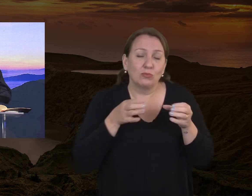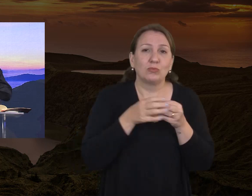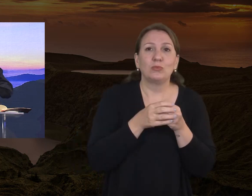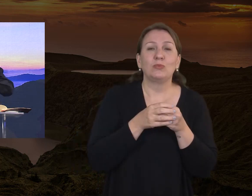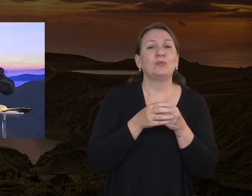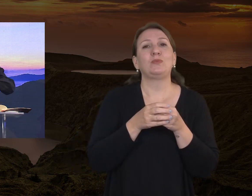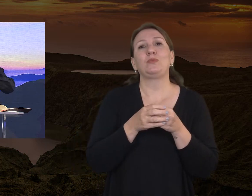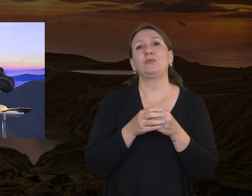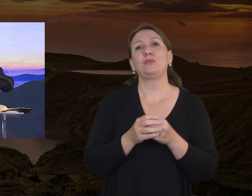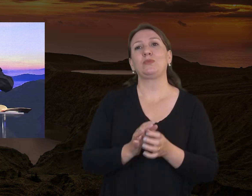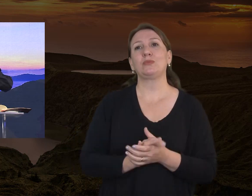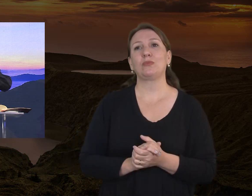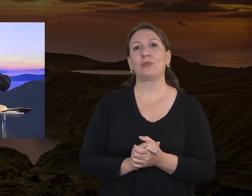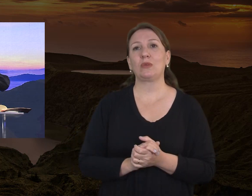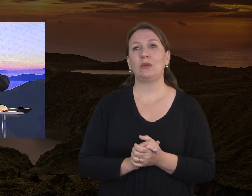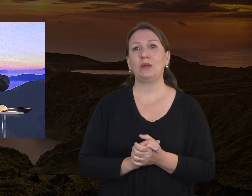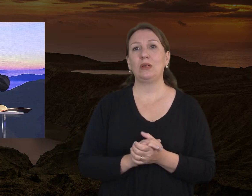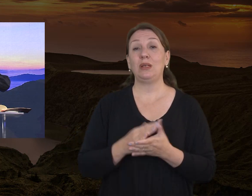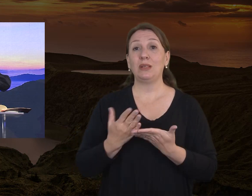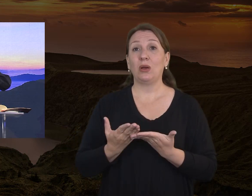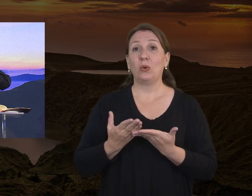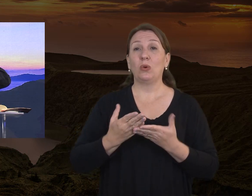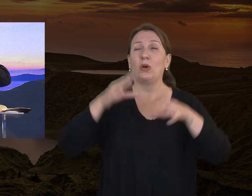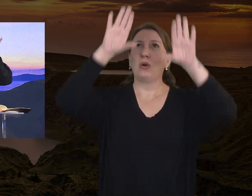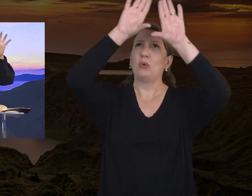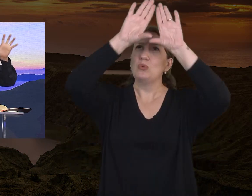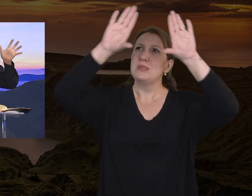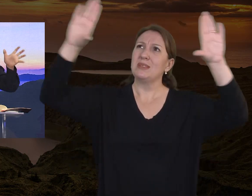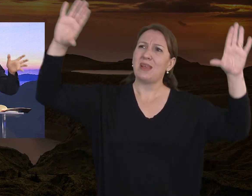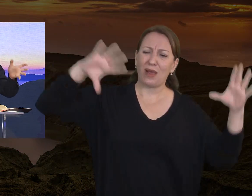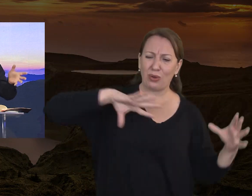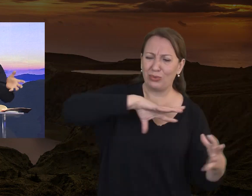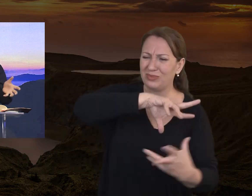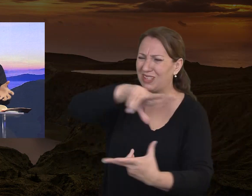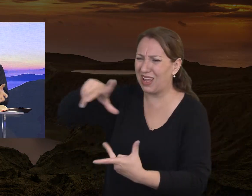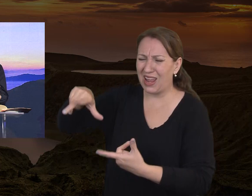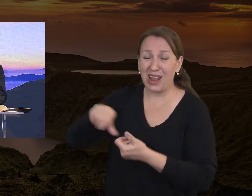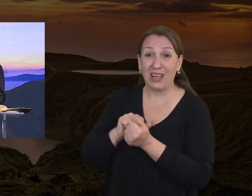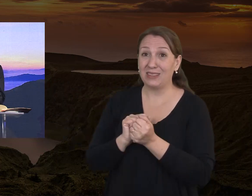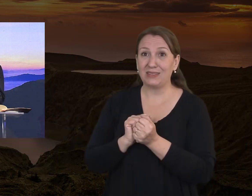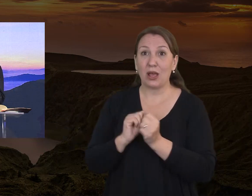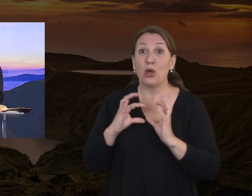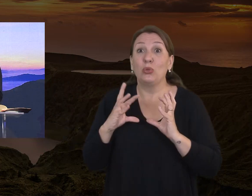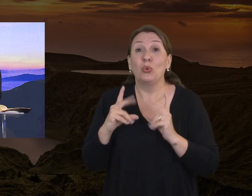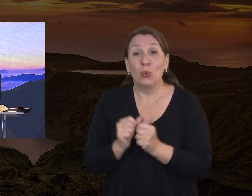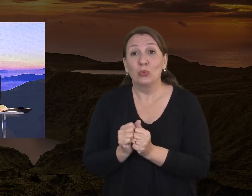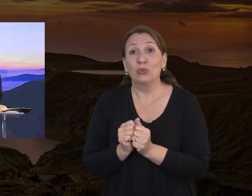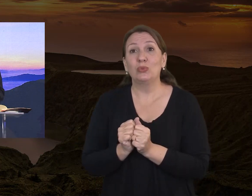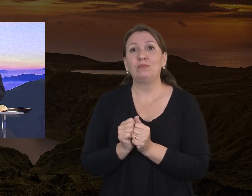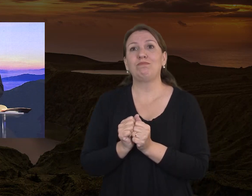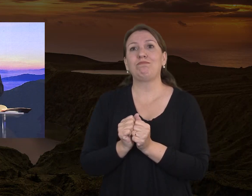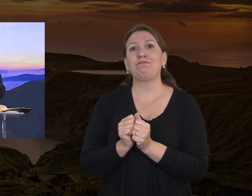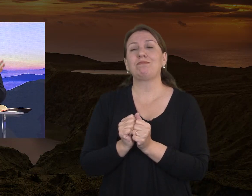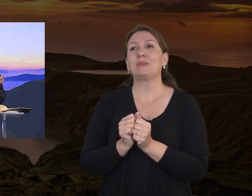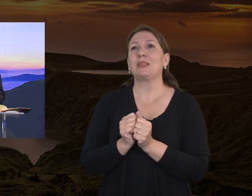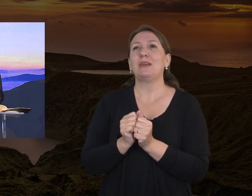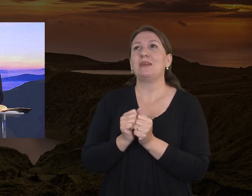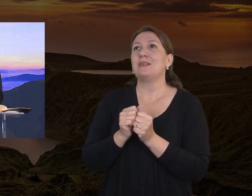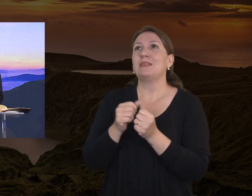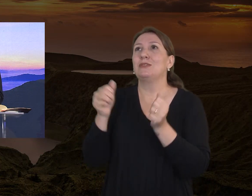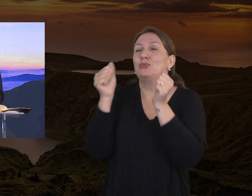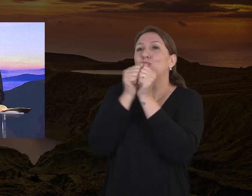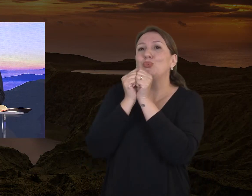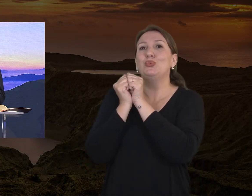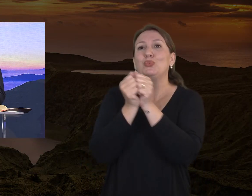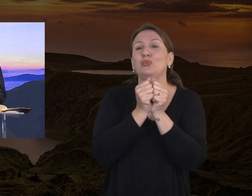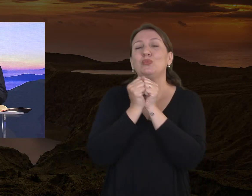vocês. Todo o universo, toda a criação de Deus faz parte de um todo, é uma coisa só,